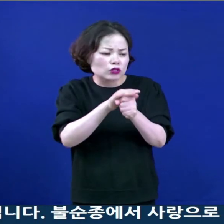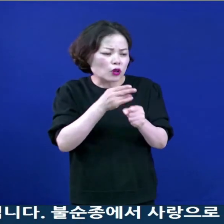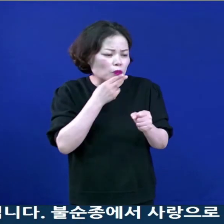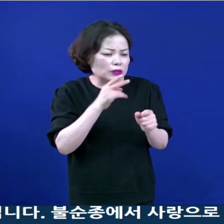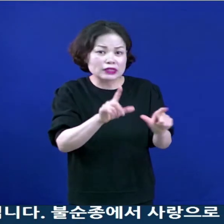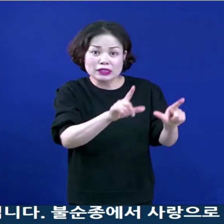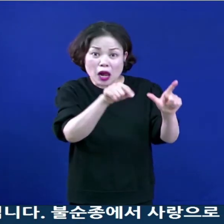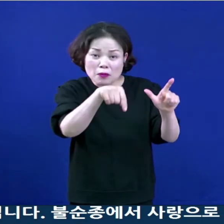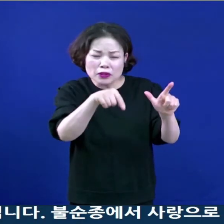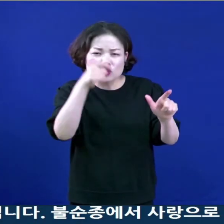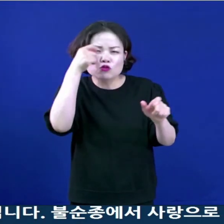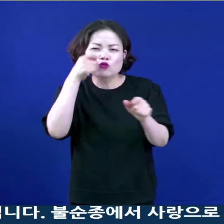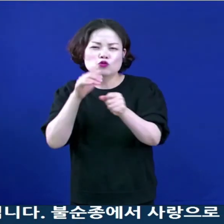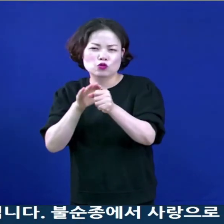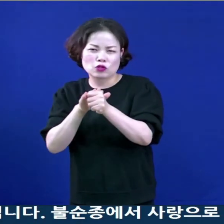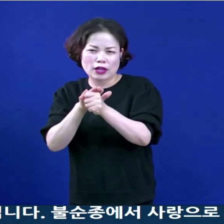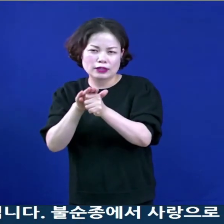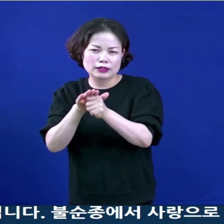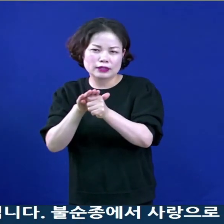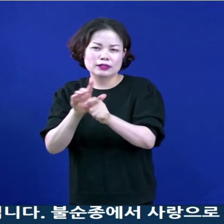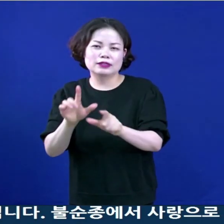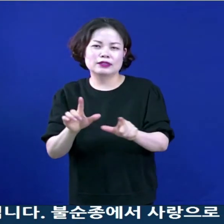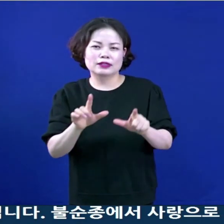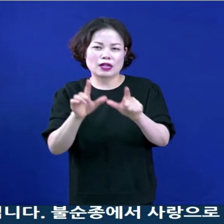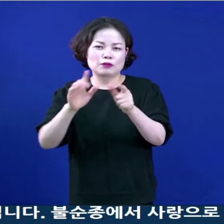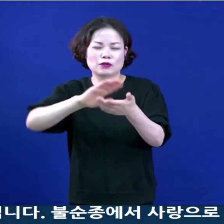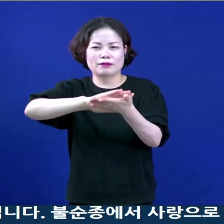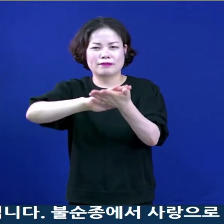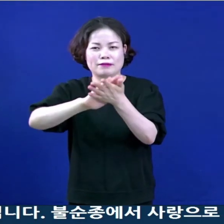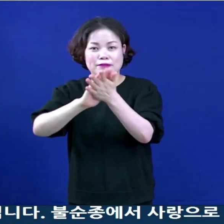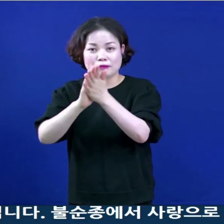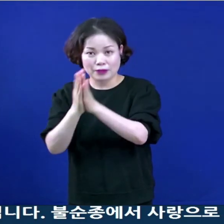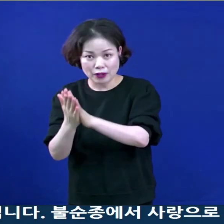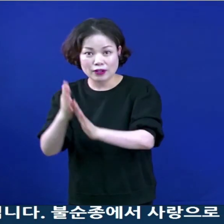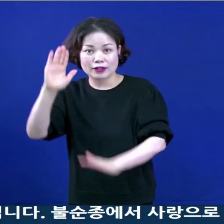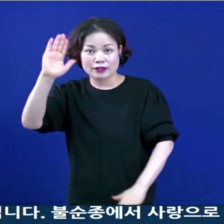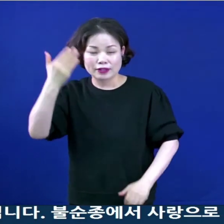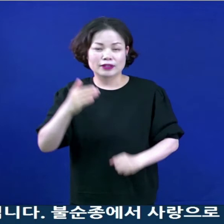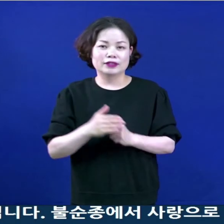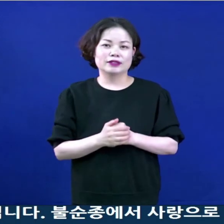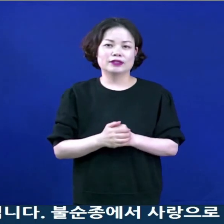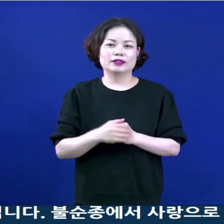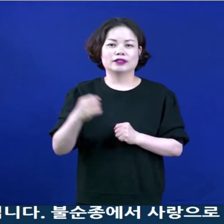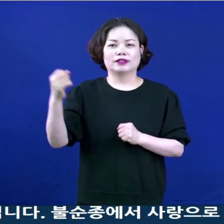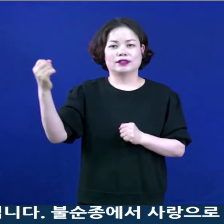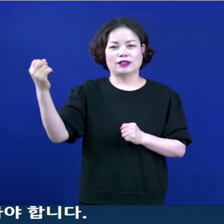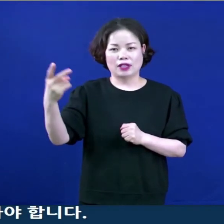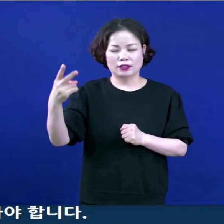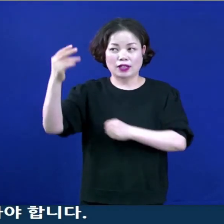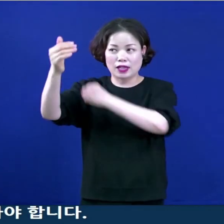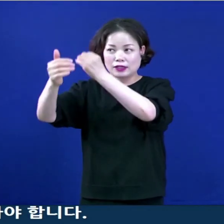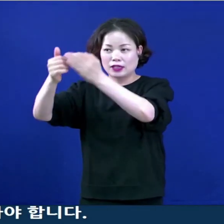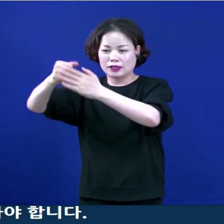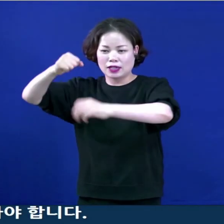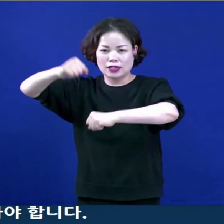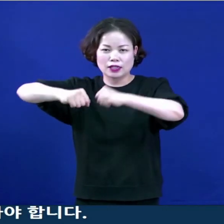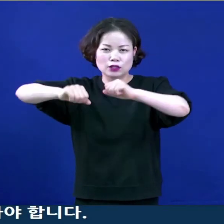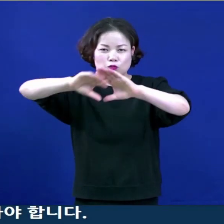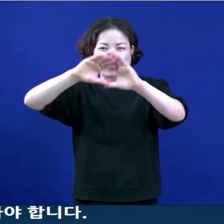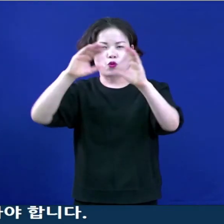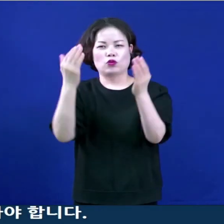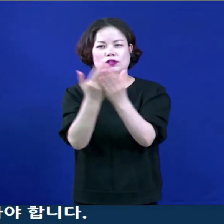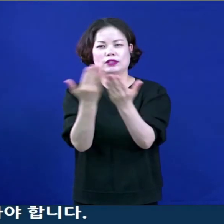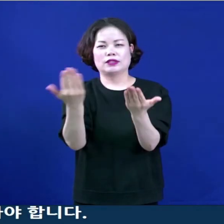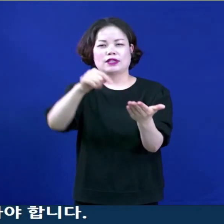삶에서 긍휼하는 삶으로 바꿔가야 합니다. 그래서 하나님께서 행하시는 그 모든